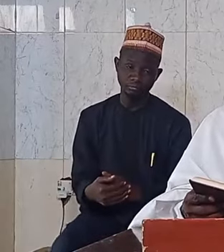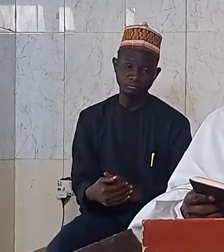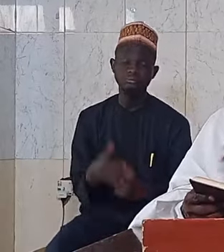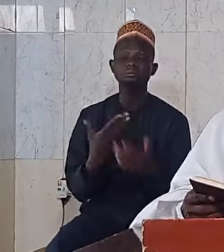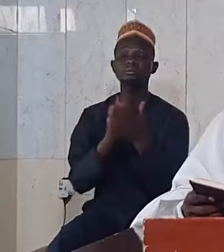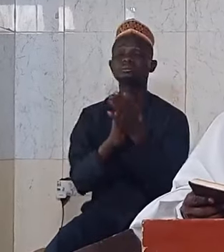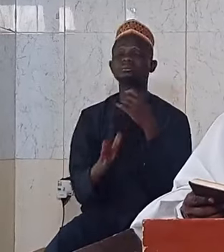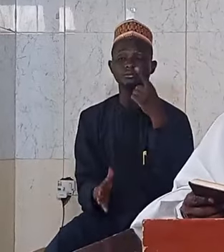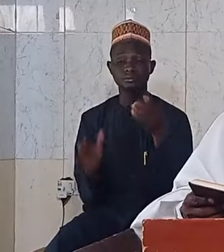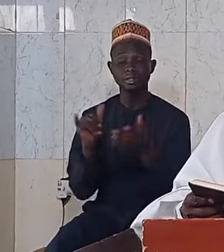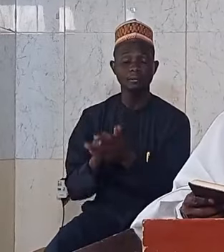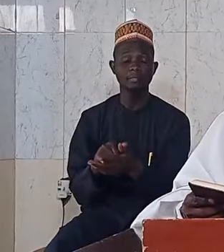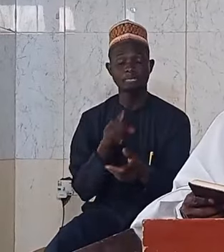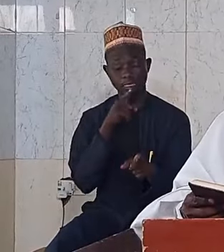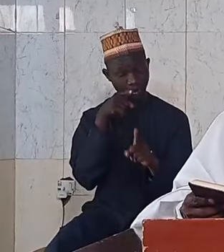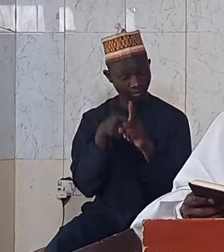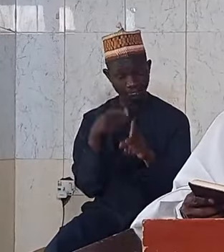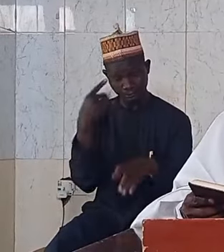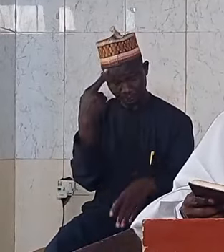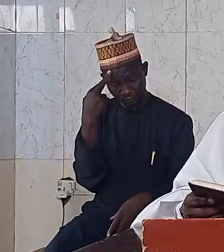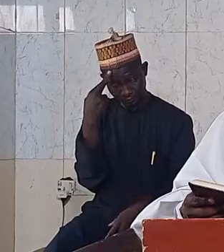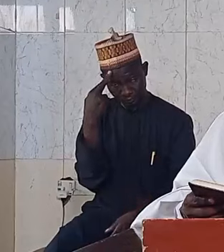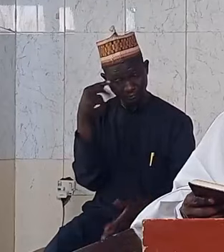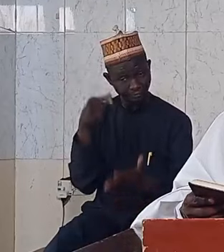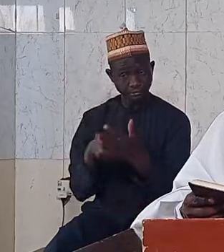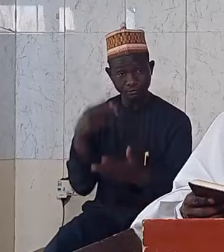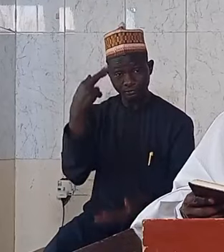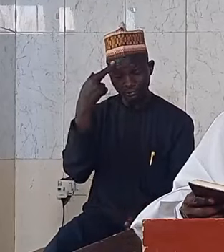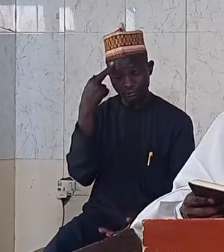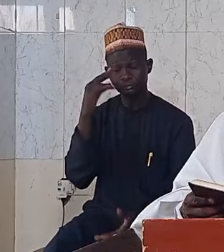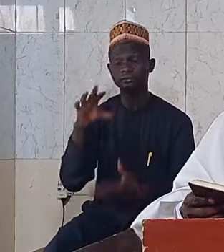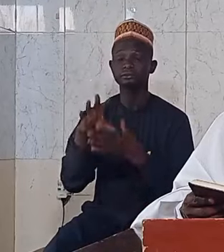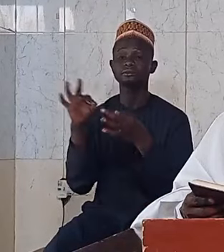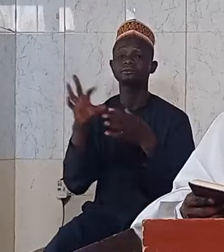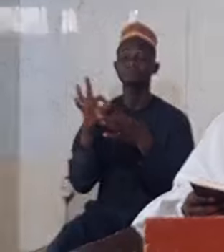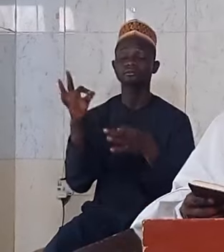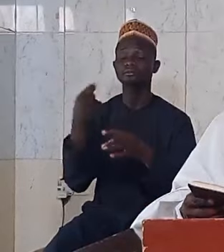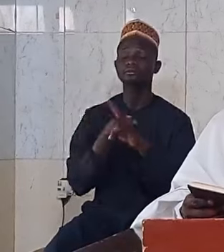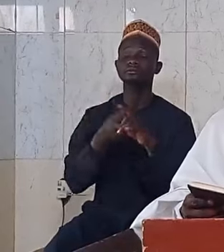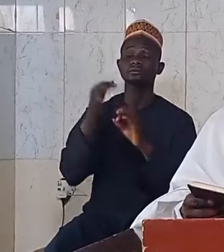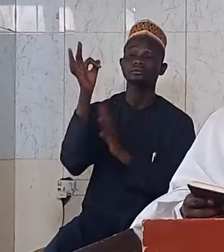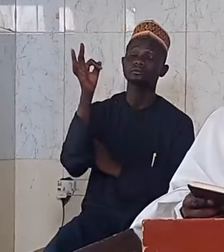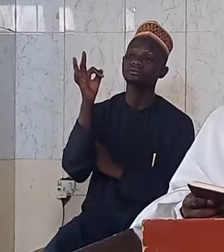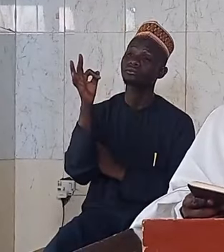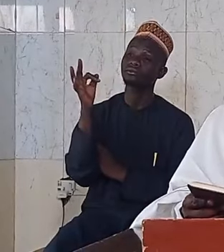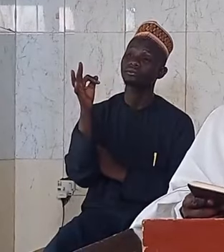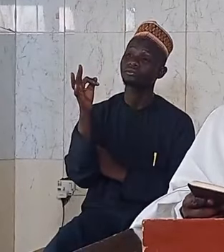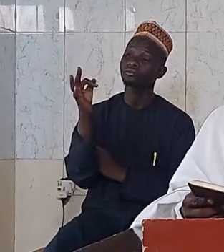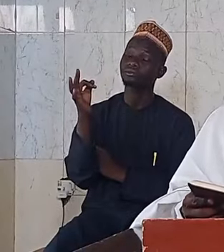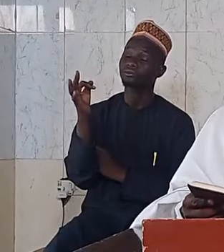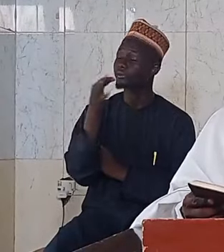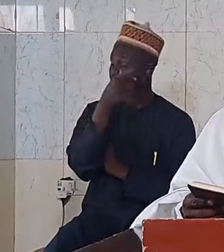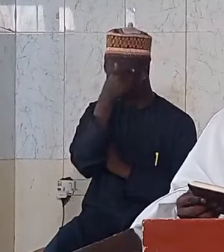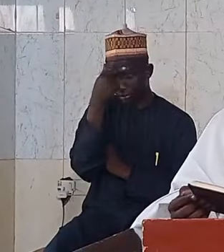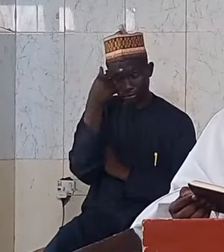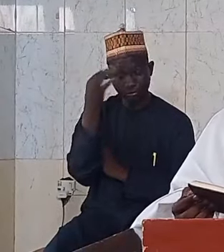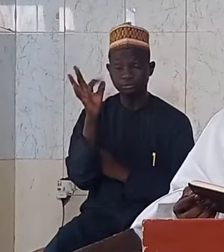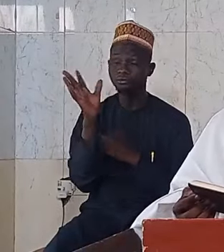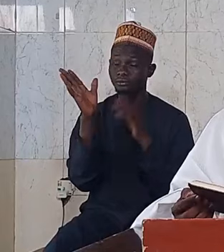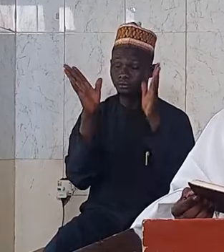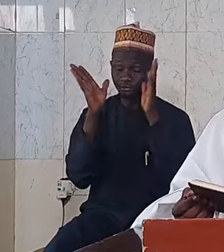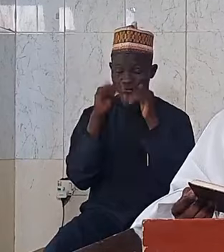yake cewa hadha ikhbarun wannan bada labari ne min Allah daga Allah bi anna almu'minin cewa